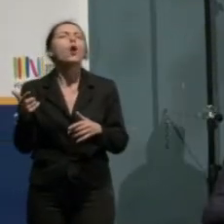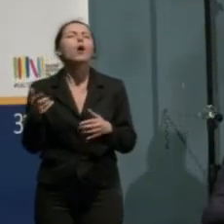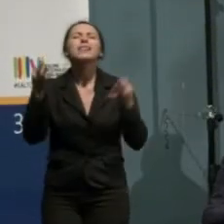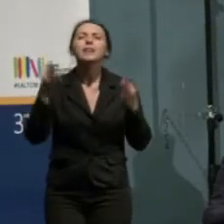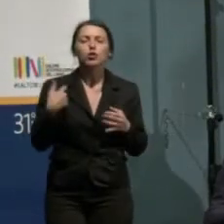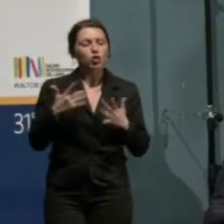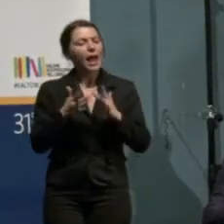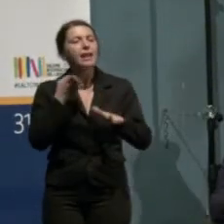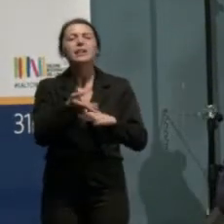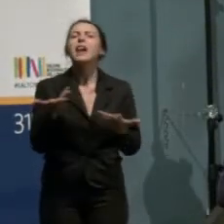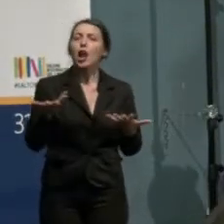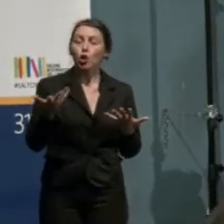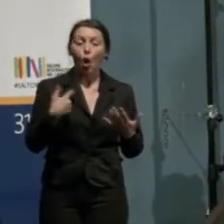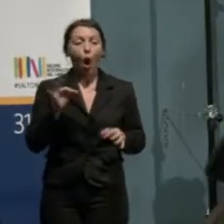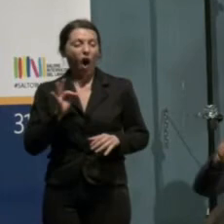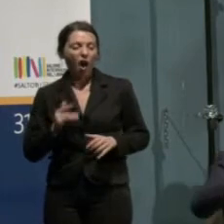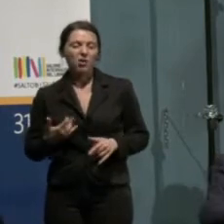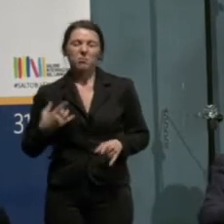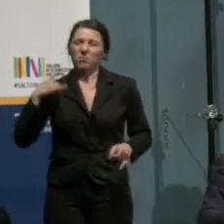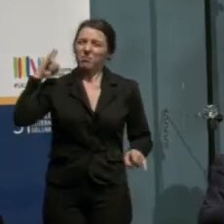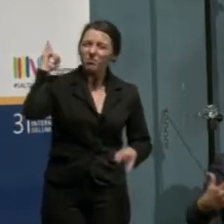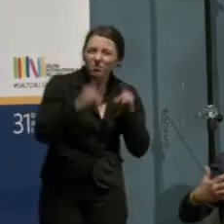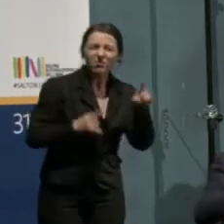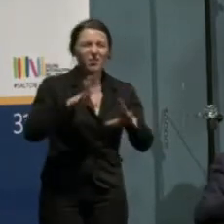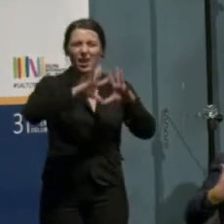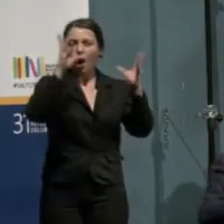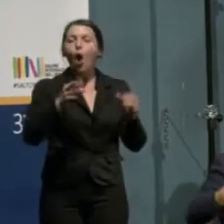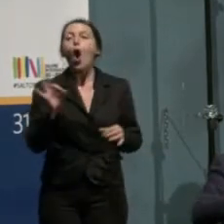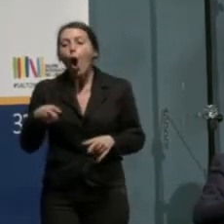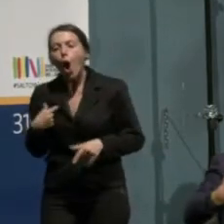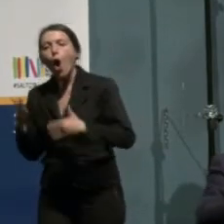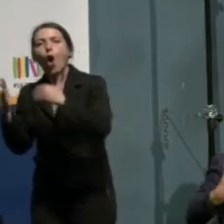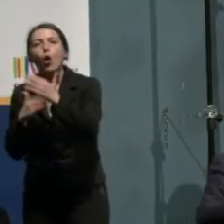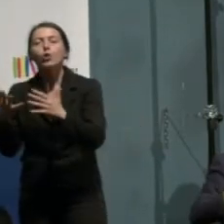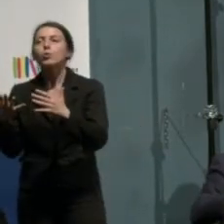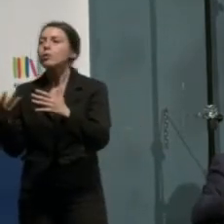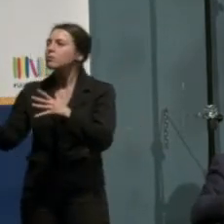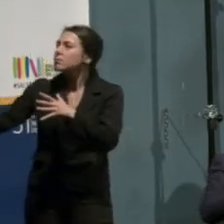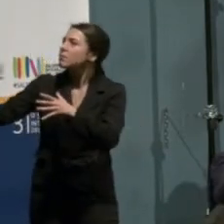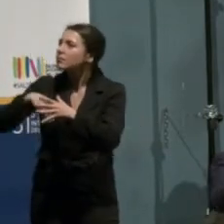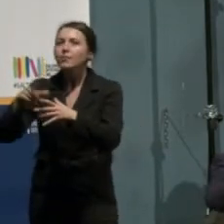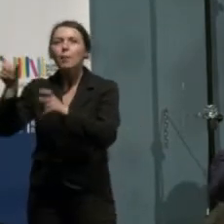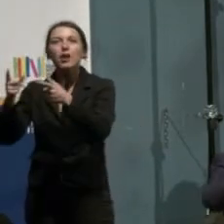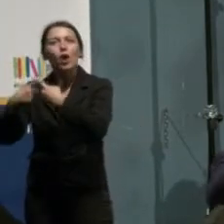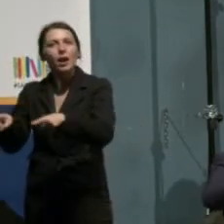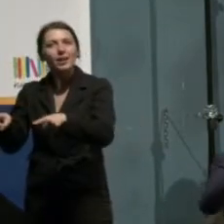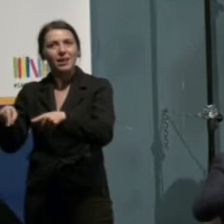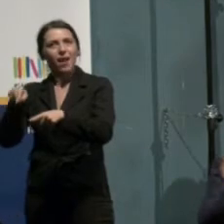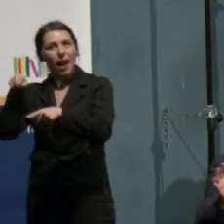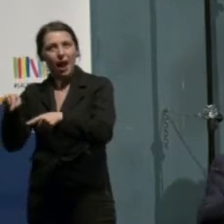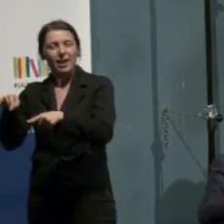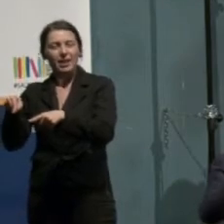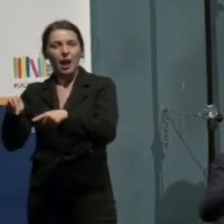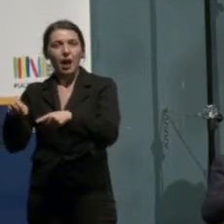contro le differenze o la utilizzi per costruire un circuito che includa i diversi non lasci nessuno solo sta a noi decidere cosa